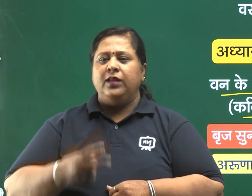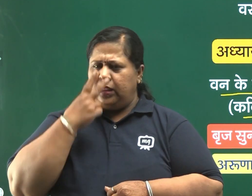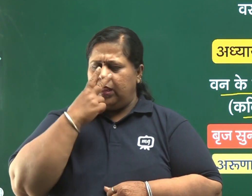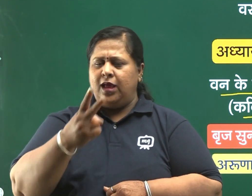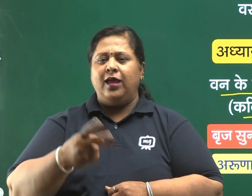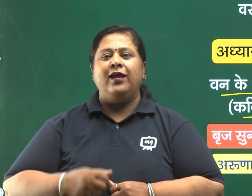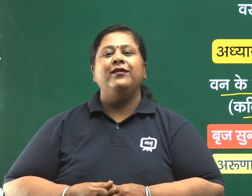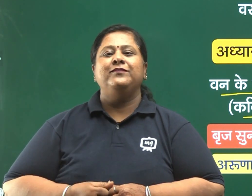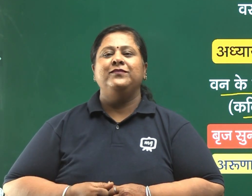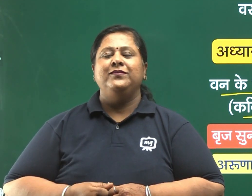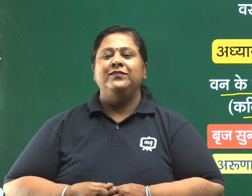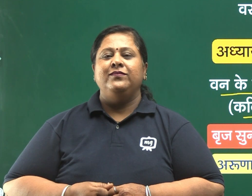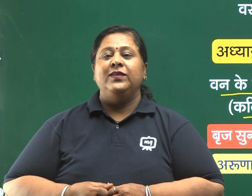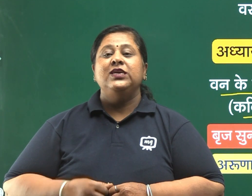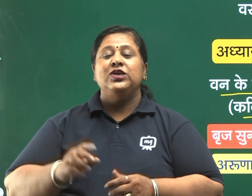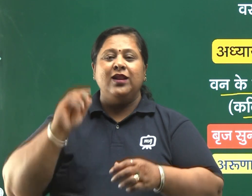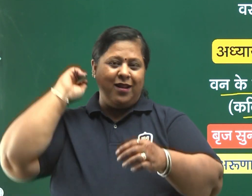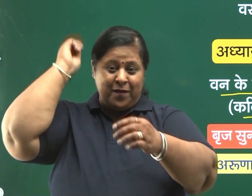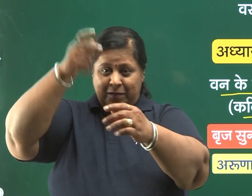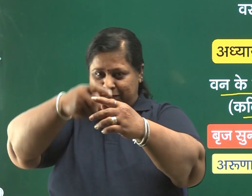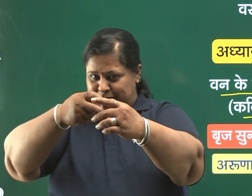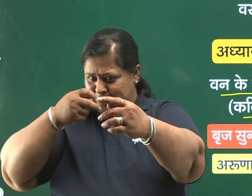देख पा रहे हैं श्री राम,